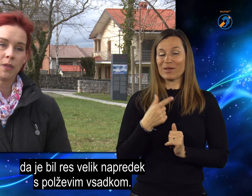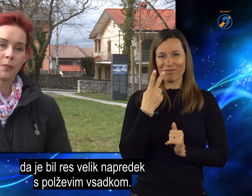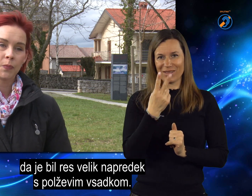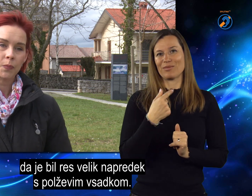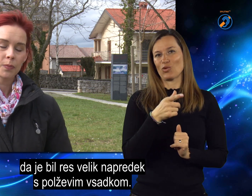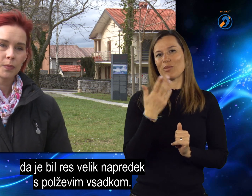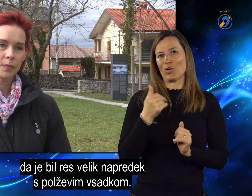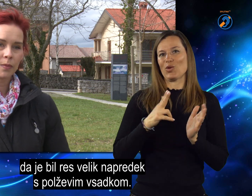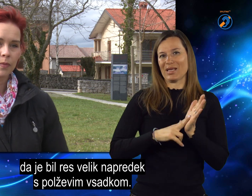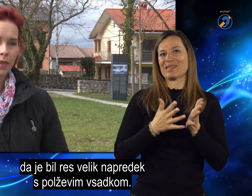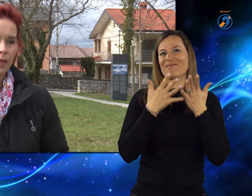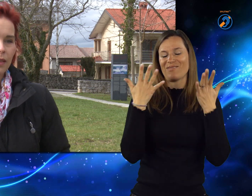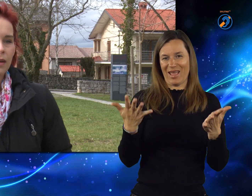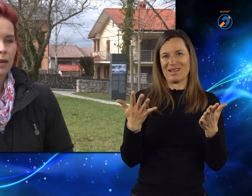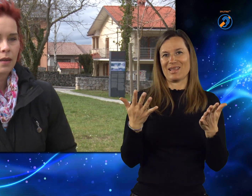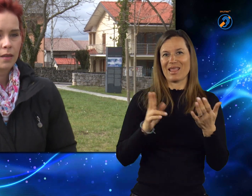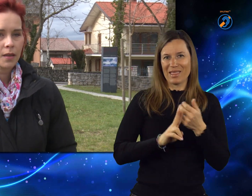vsadkom.